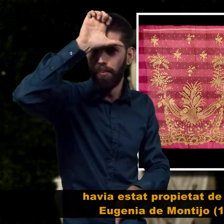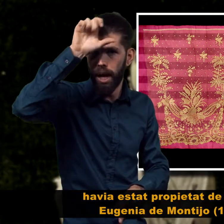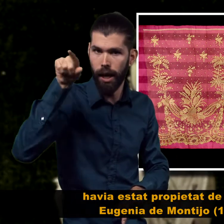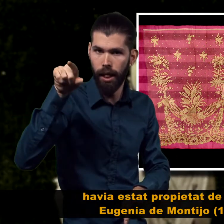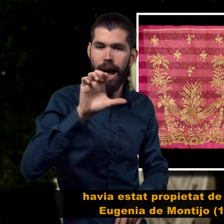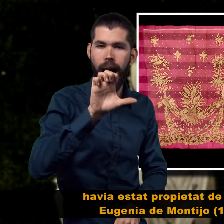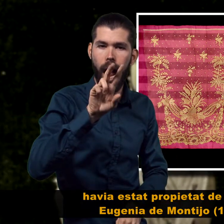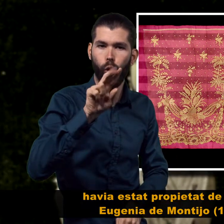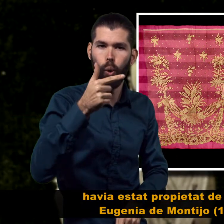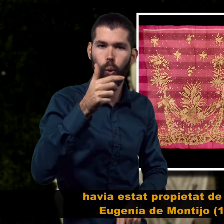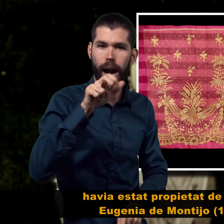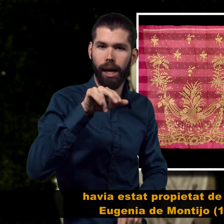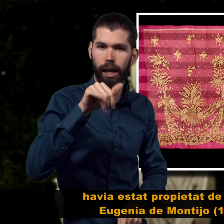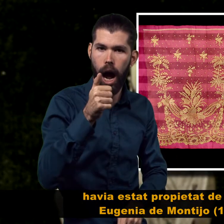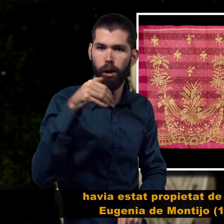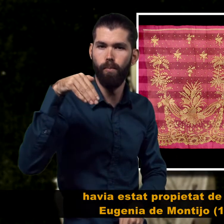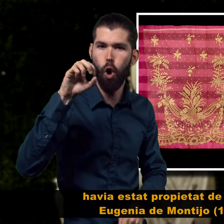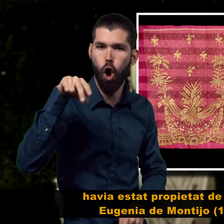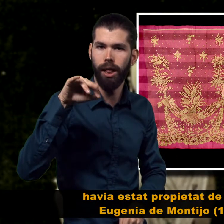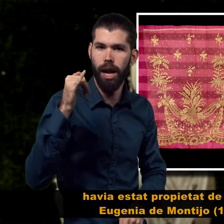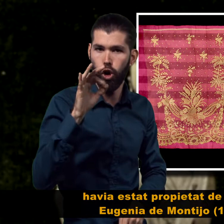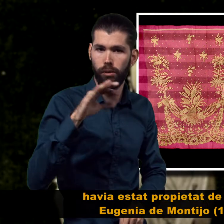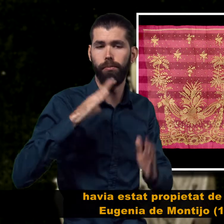havia estat propietat de l'emperadriu Eugènia de Montijo,